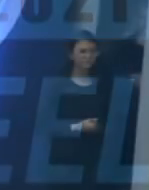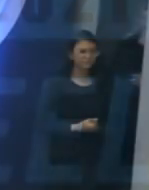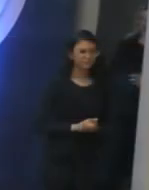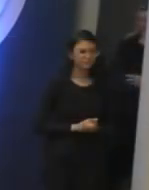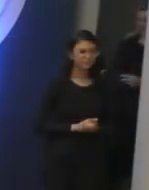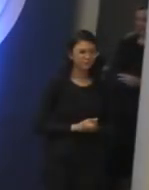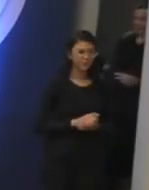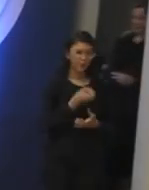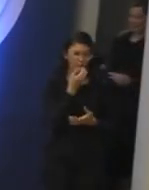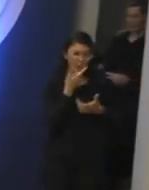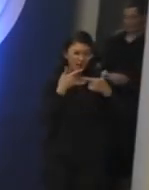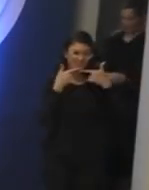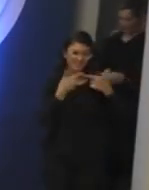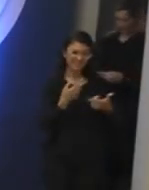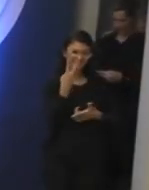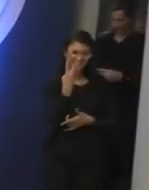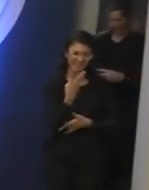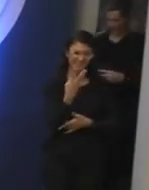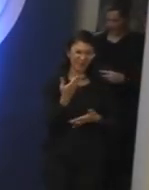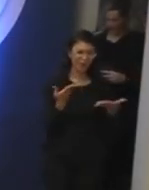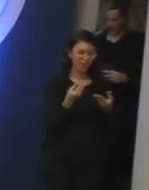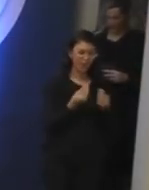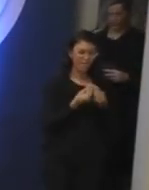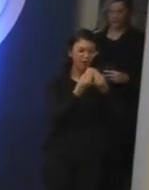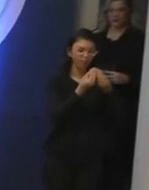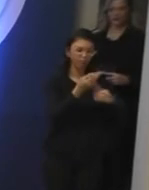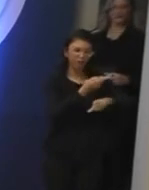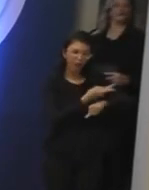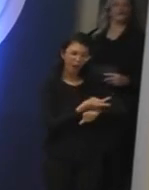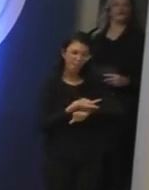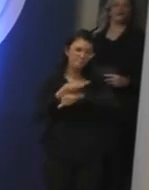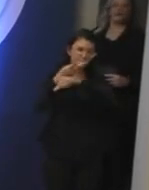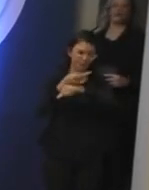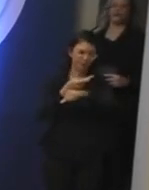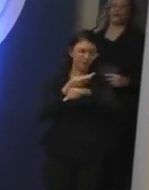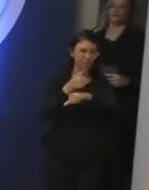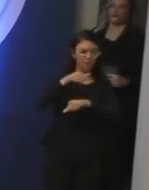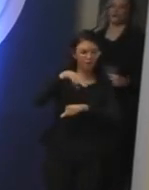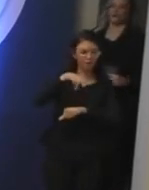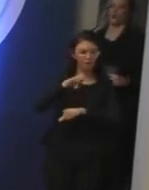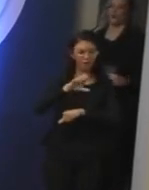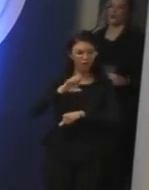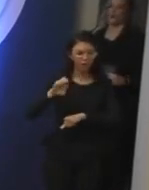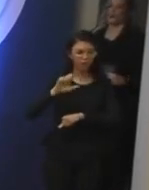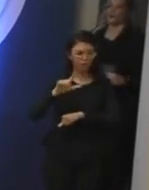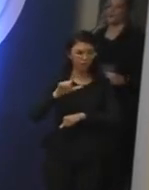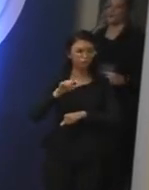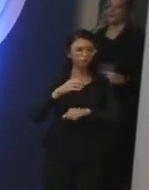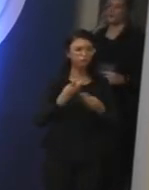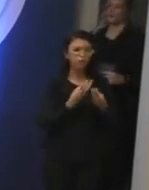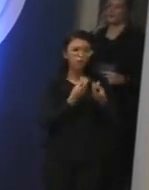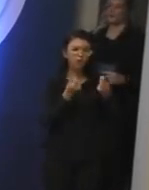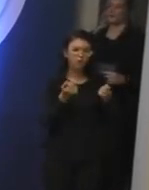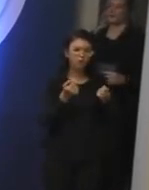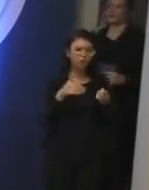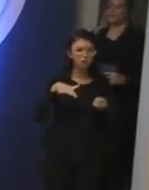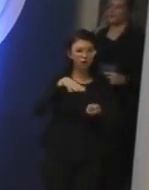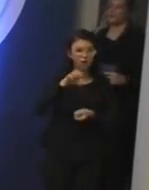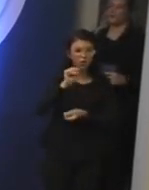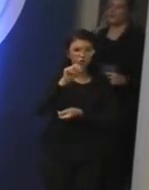Boa sorte às três. Para entrega do prêmio ANEEL de Qualidade Região Sul, acima de 400 mil unidades